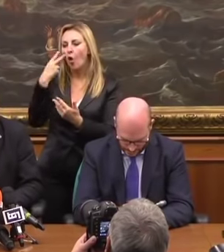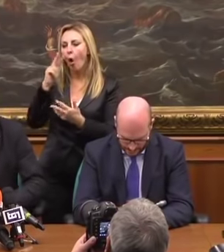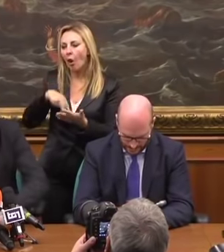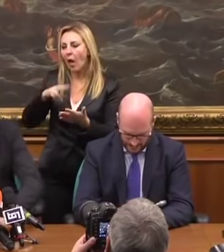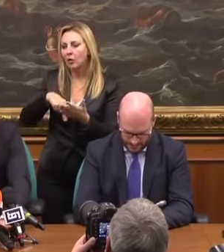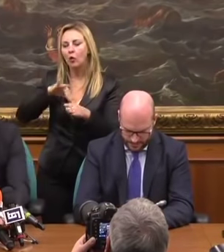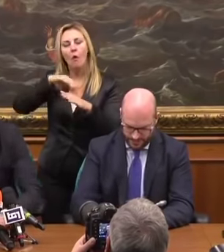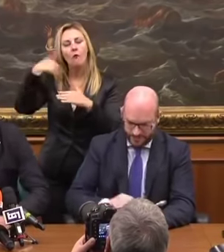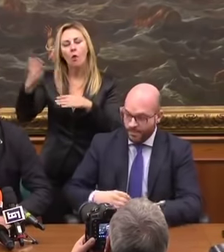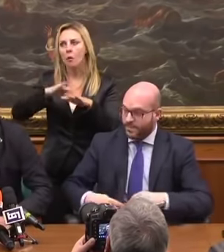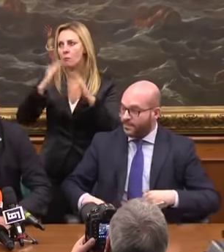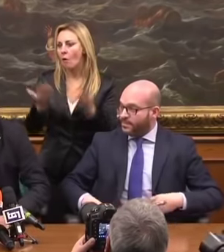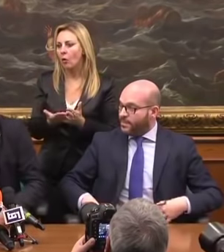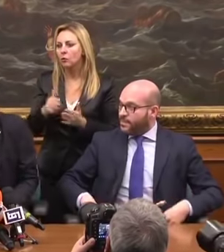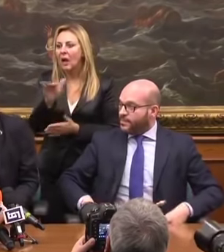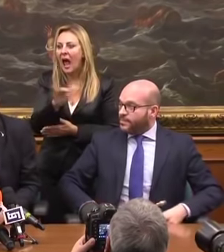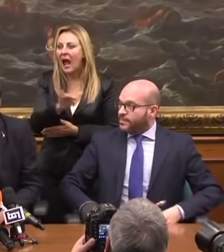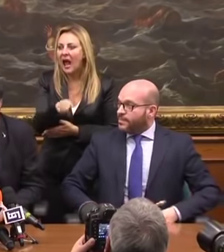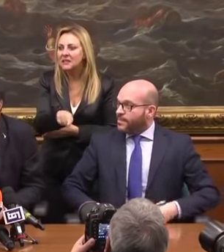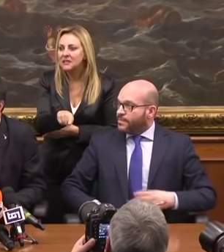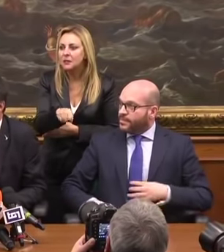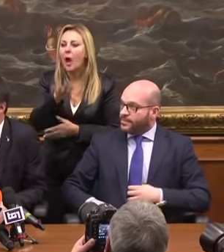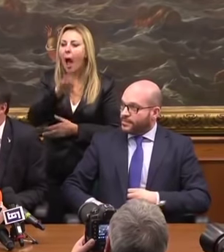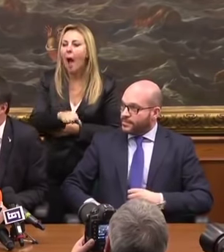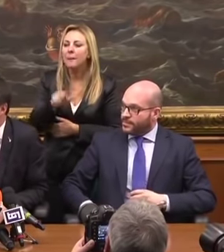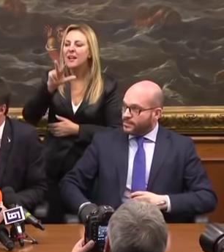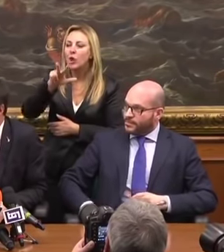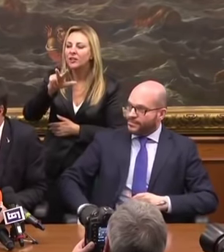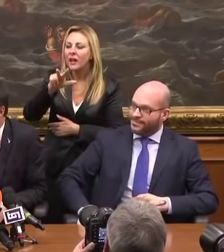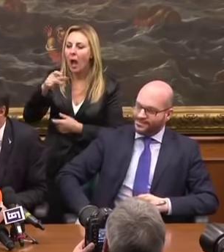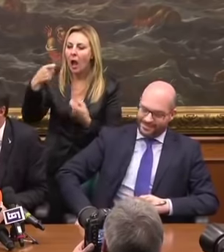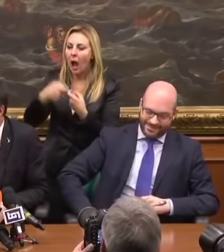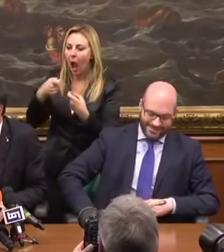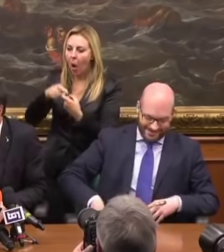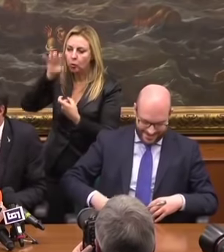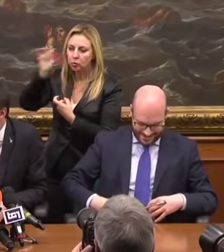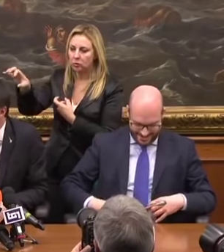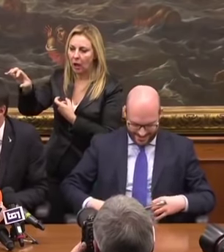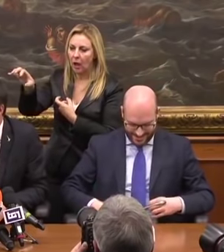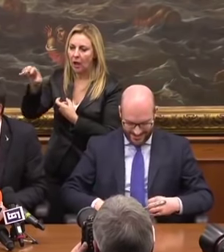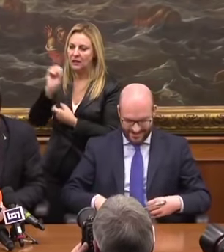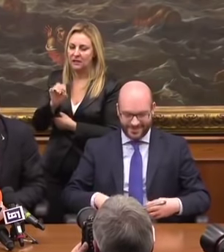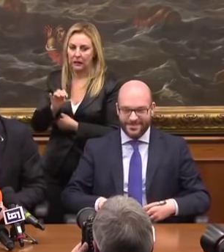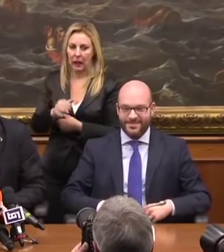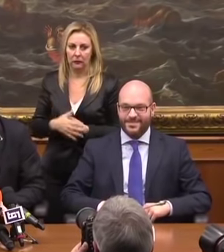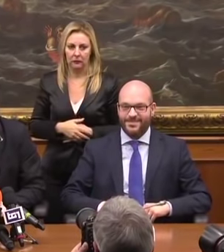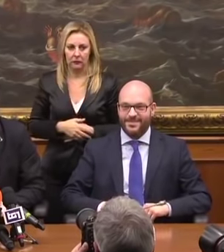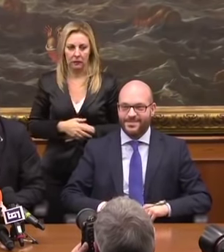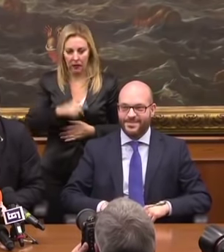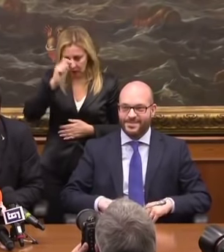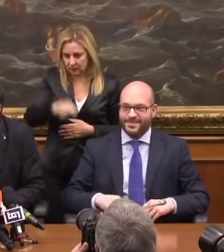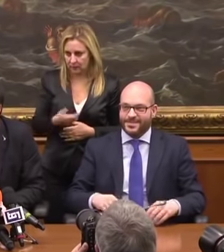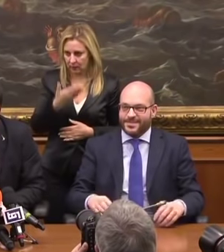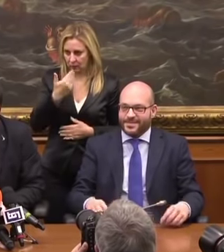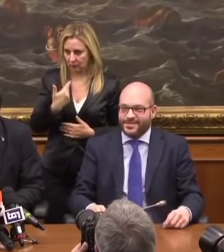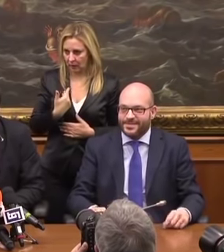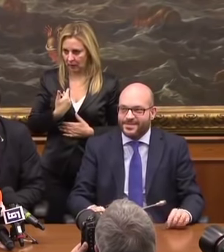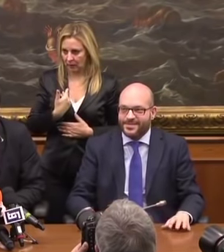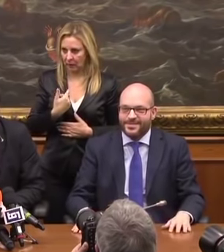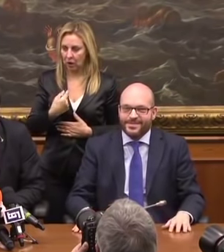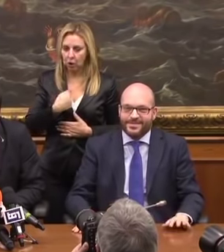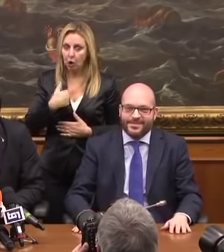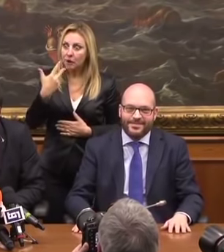mondo, di quel ragazzino che siccome ha preso 3 ha fatto causa all'insegnante. Quando io prendevo